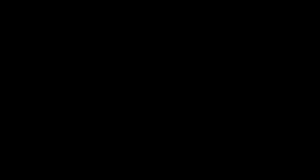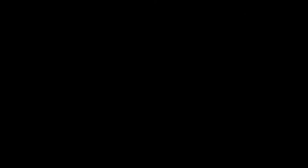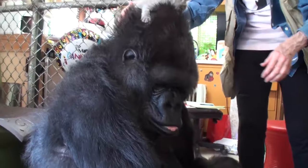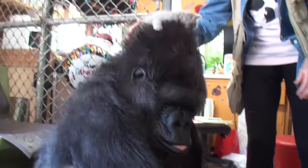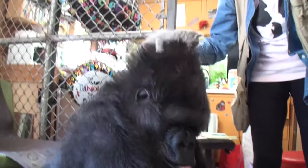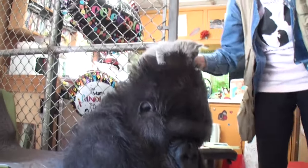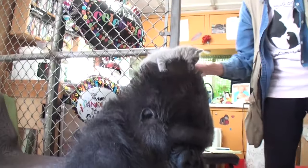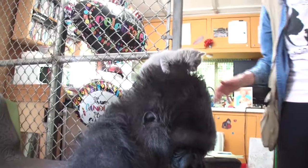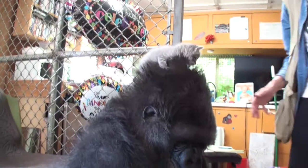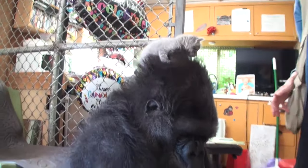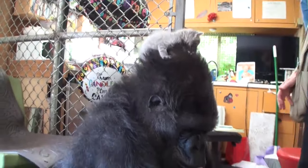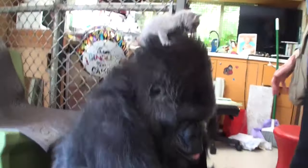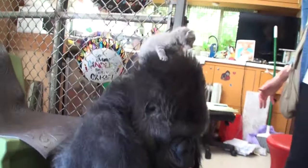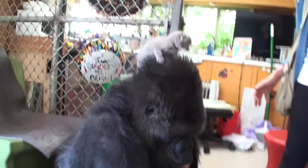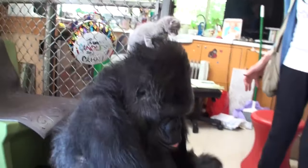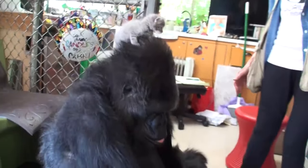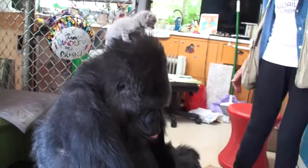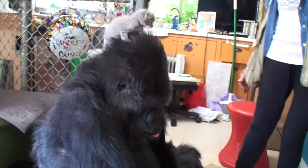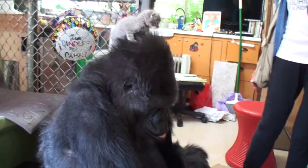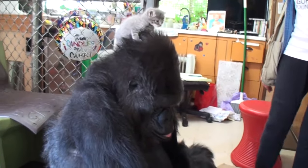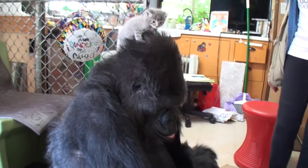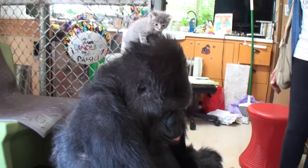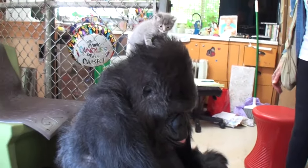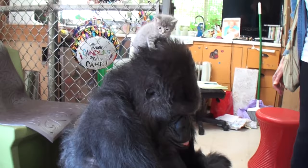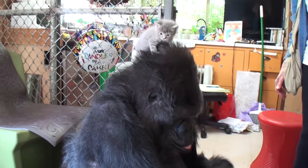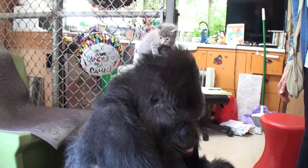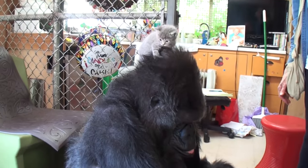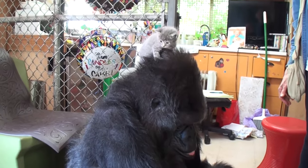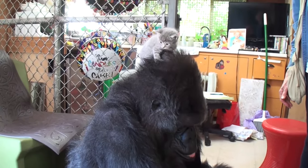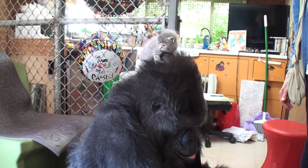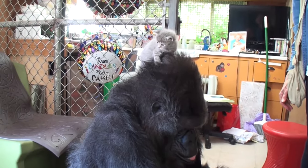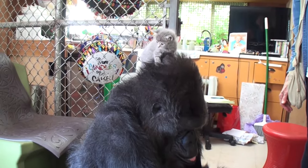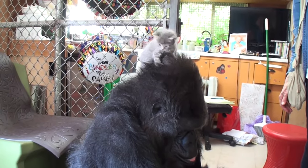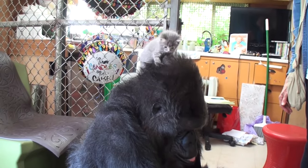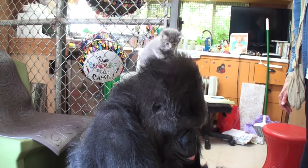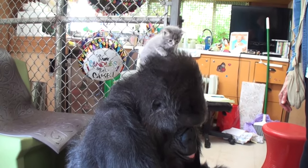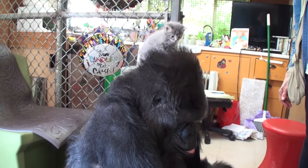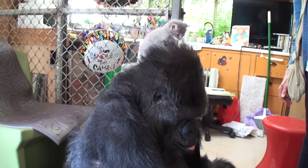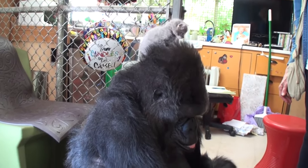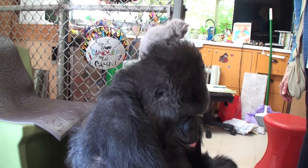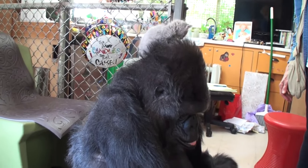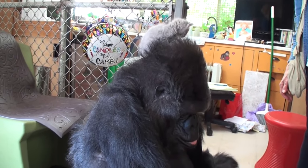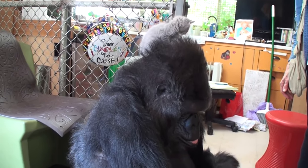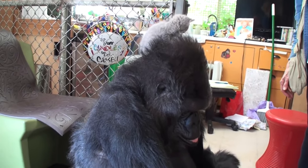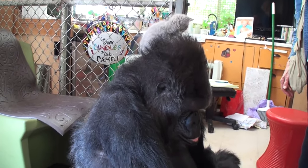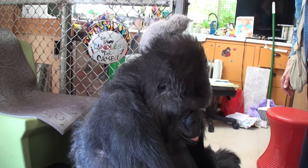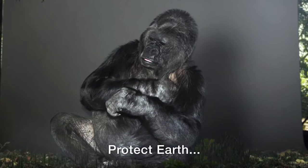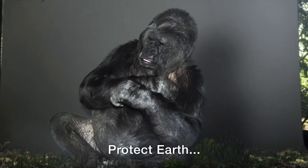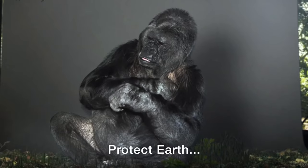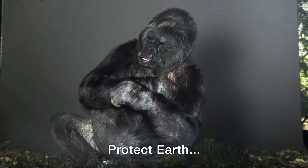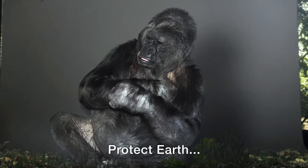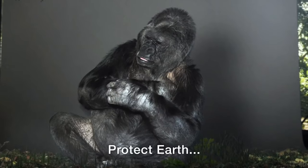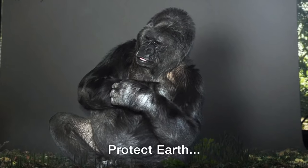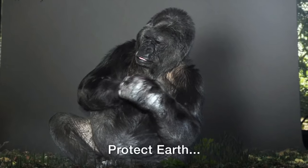la quale afferma che Coco ha toccato le vite di milioni di persone. Come ambasciatrice di tutti i gorilla è un'icona per la comunicazione interspecie e l